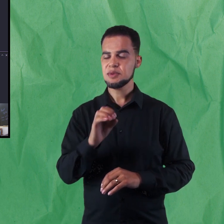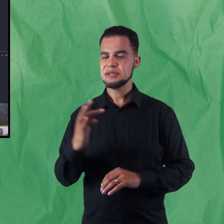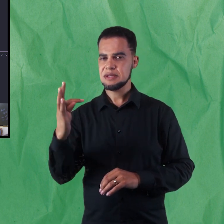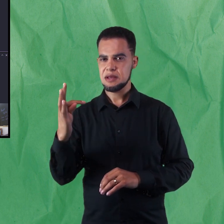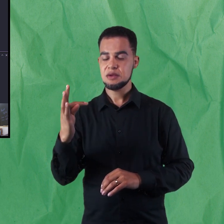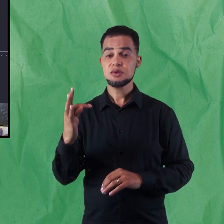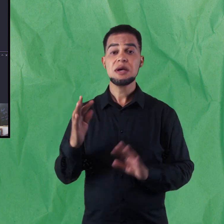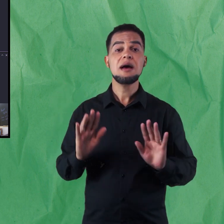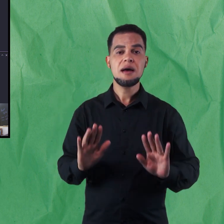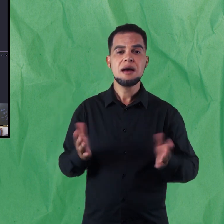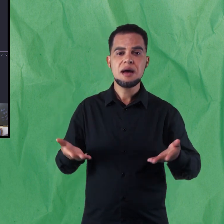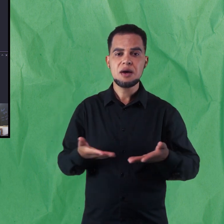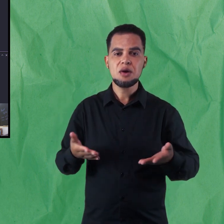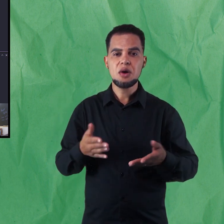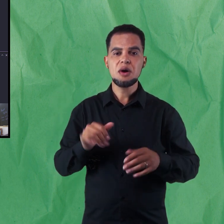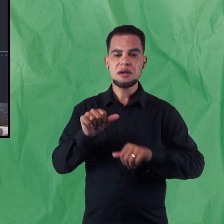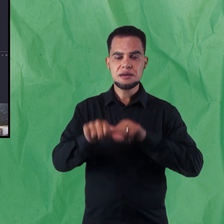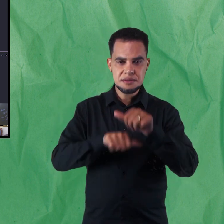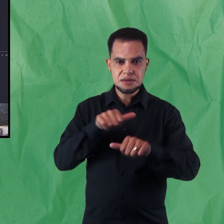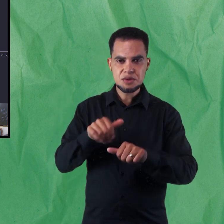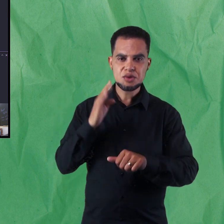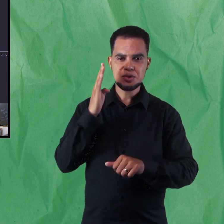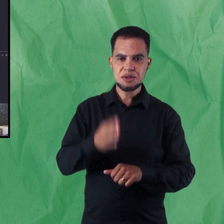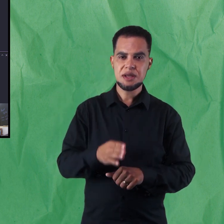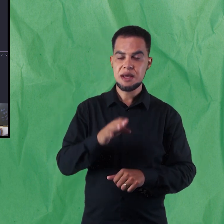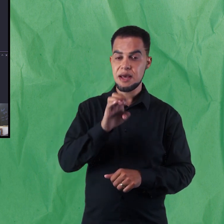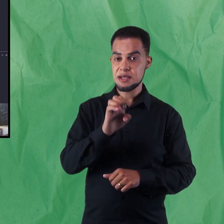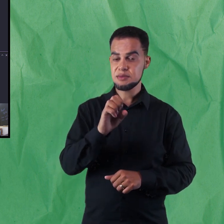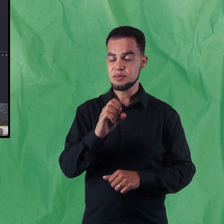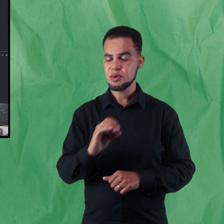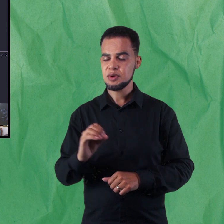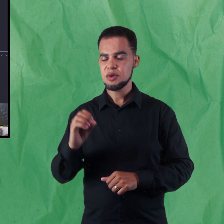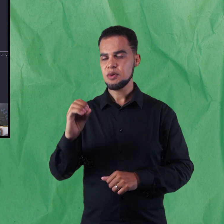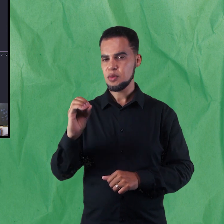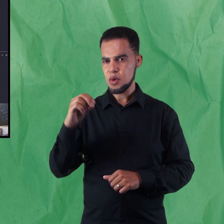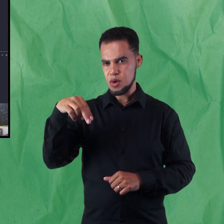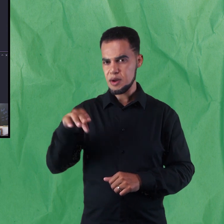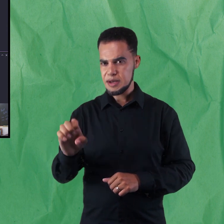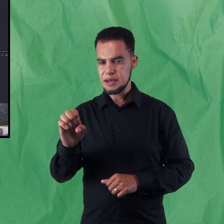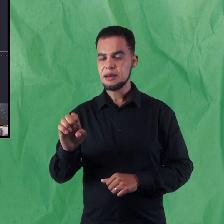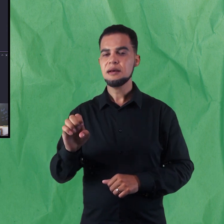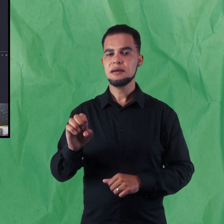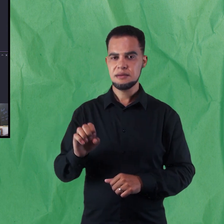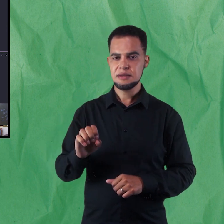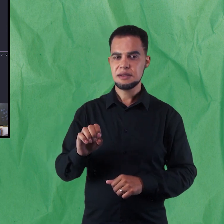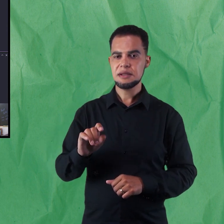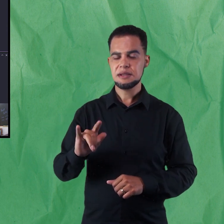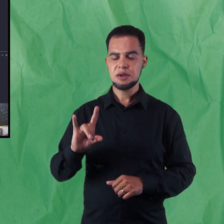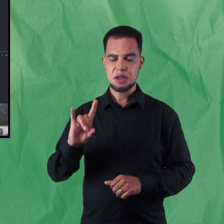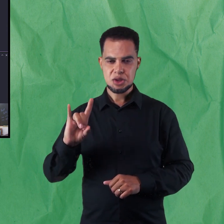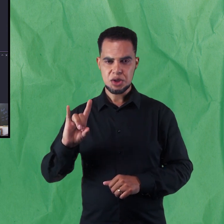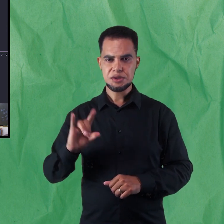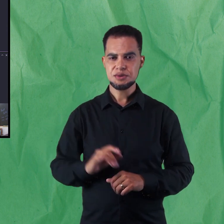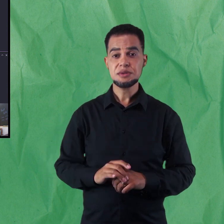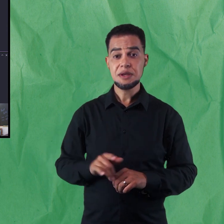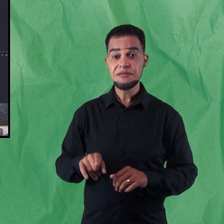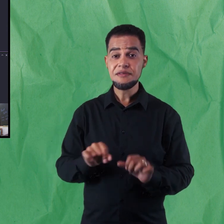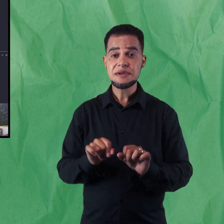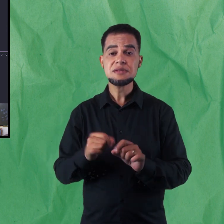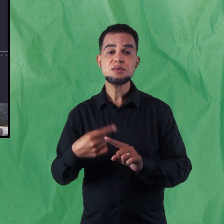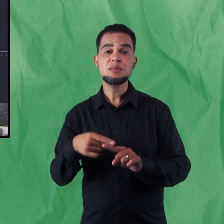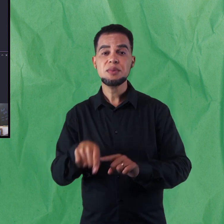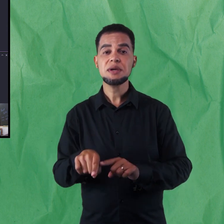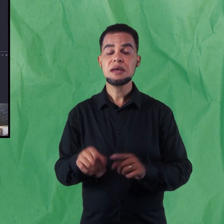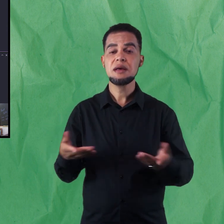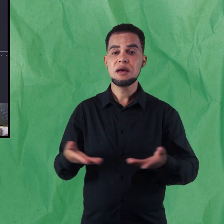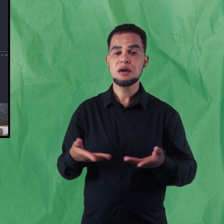Start, né? Agora nós vamos rodar diretamente com Expo Run Android, tá? A gente vai fazer isso porque